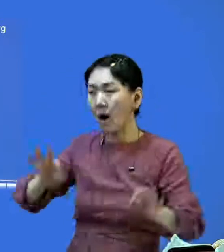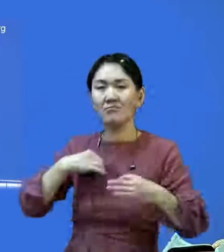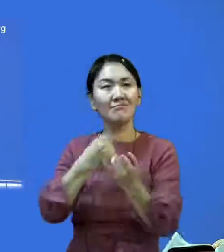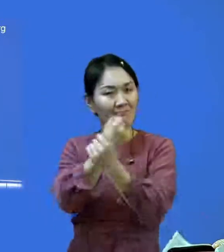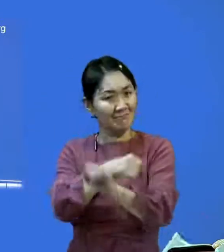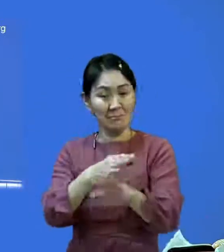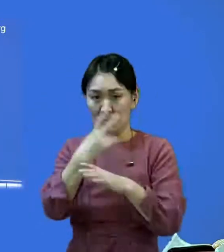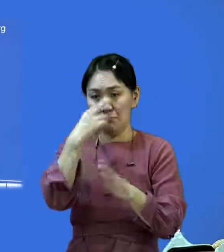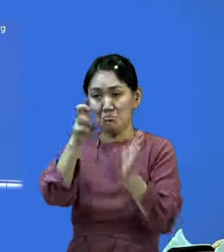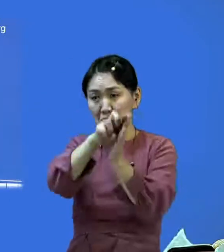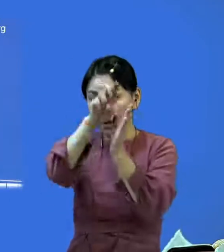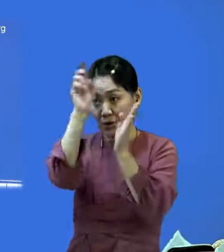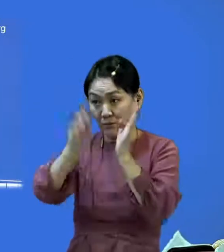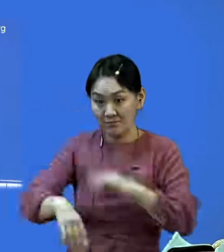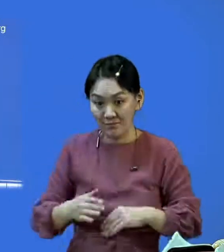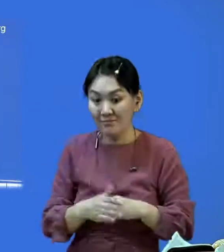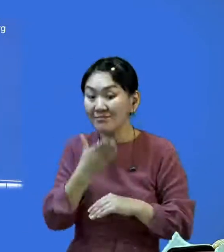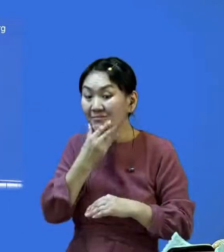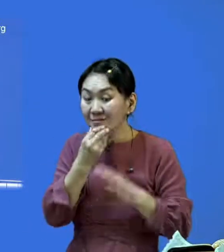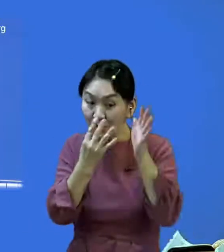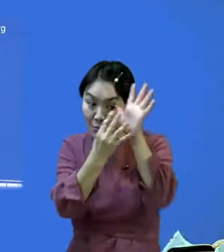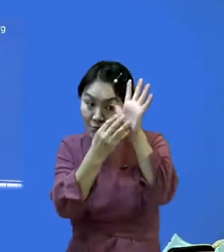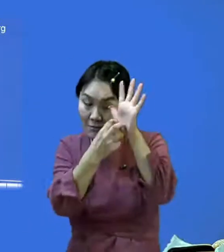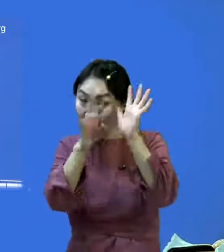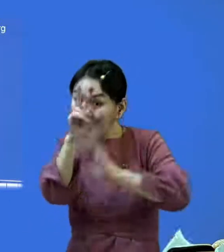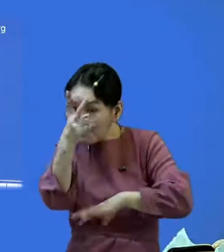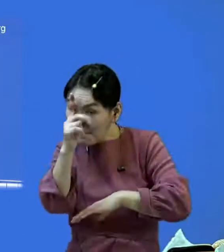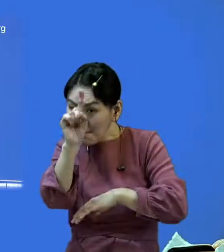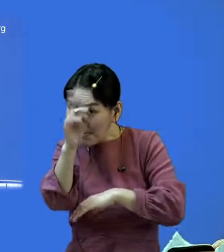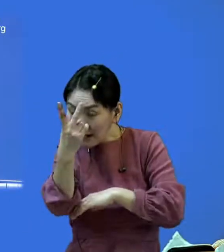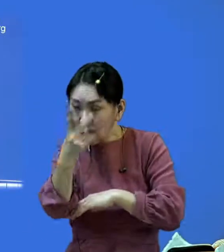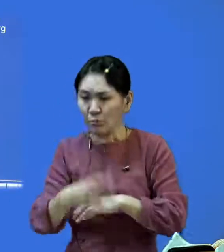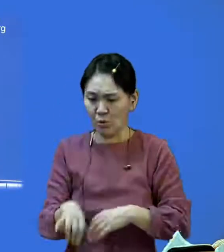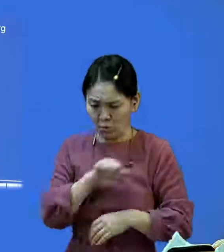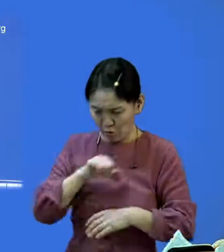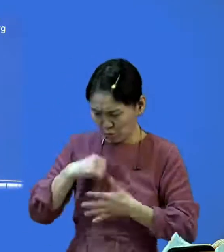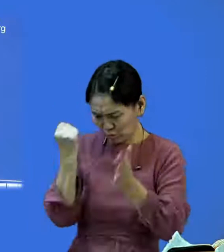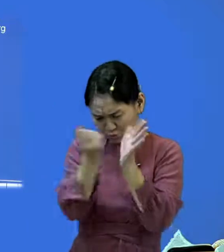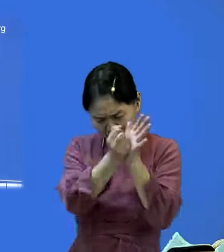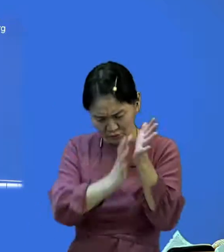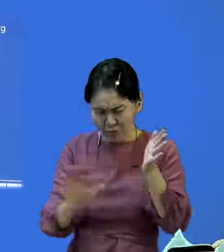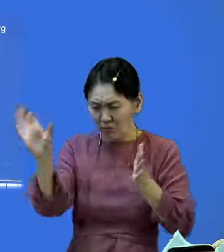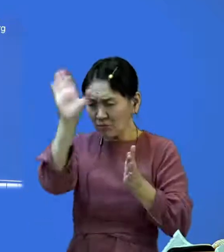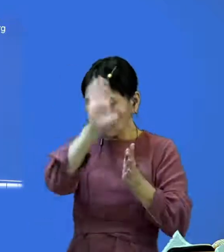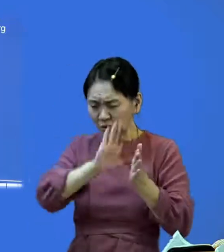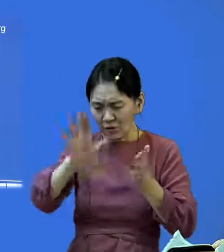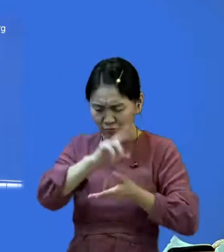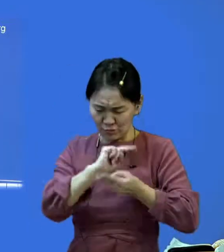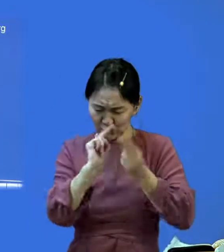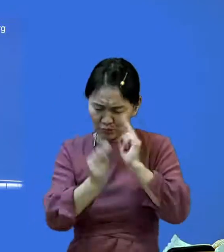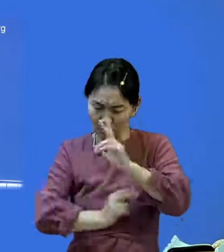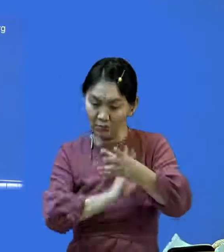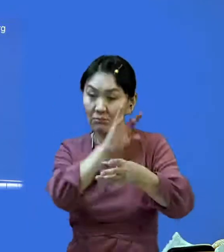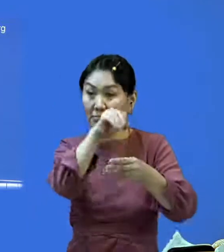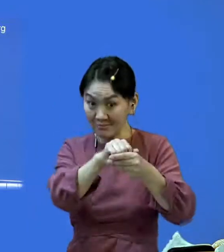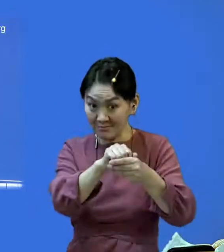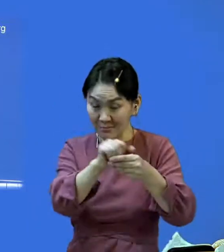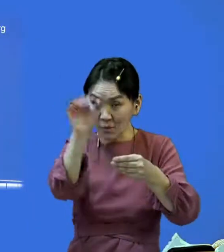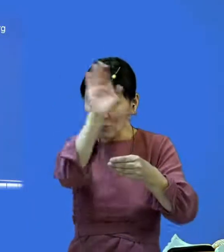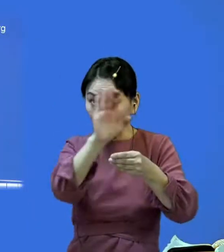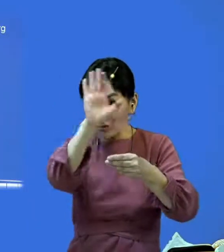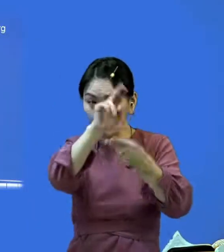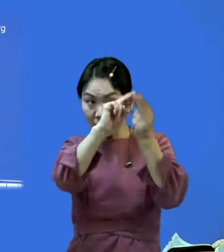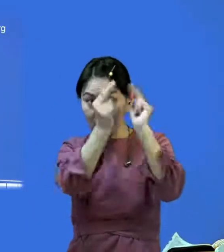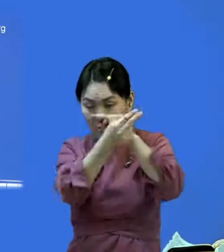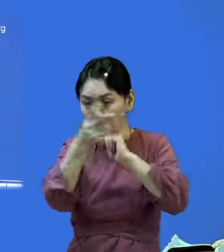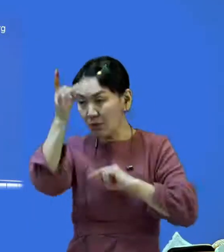Еврэ 9:12 дээрээс харуул өөрийнхөө зусаар мөнхийн золилтыг агуулн гэж байна. Мөнхийн золилт байгаа. За тэгээд бас